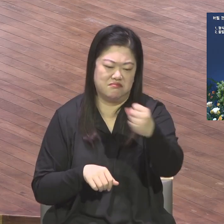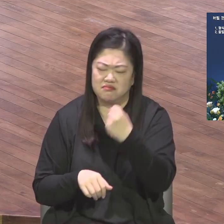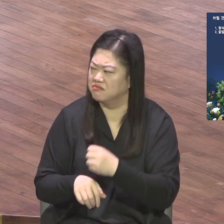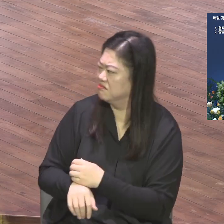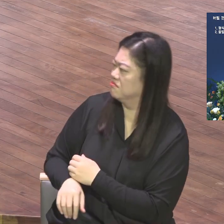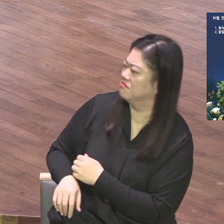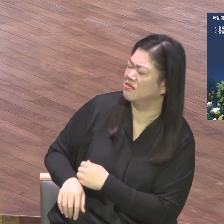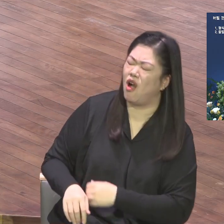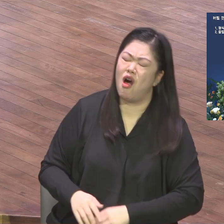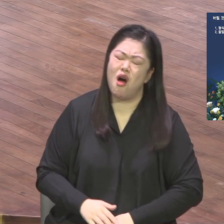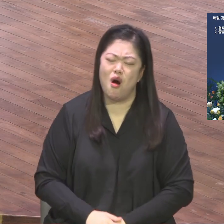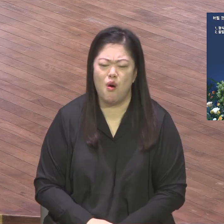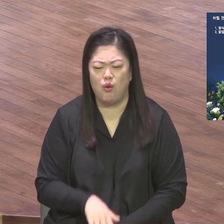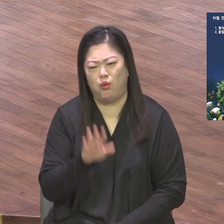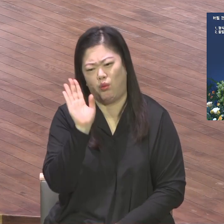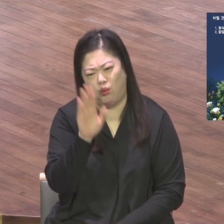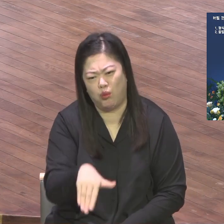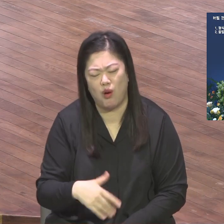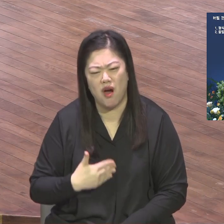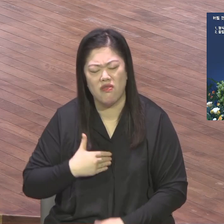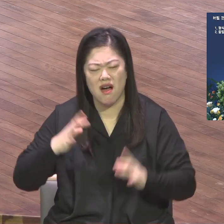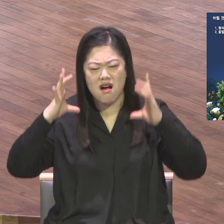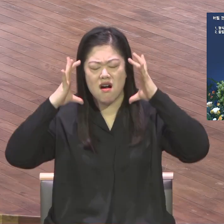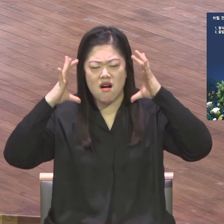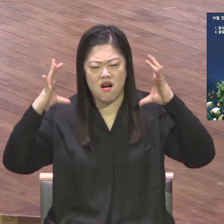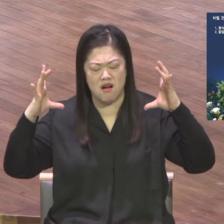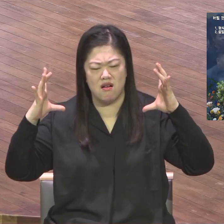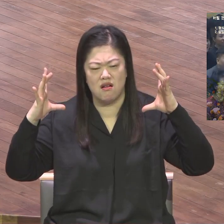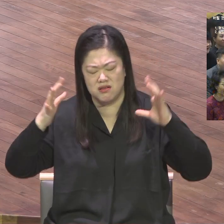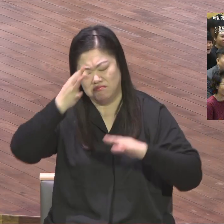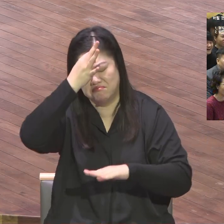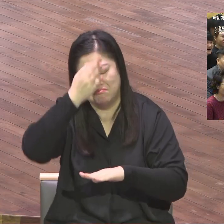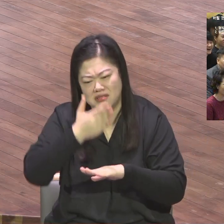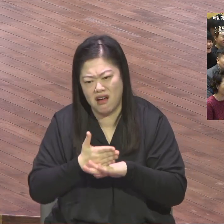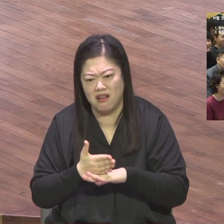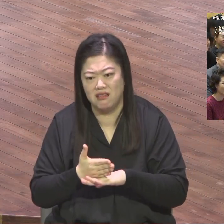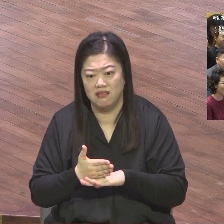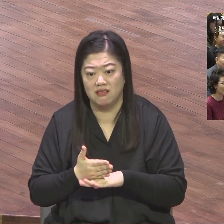했냐 이거 참 인자가 머리 들 것도 없네